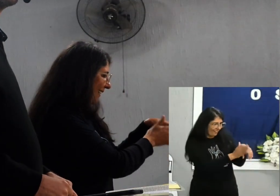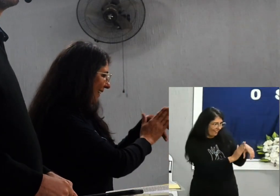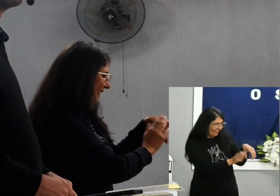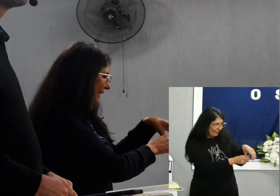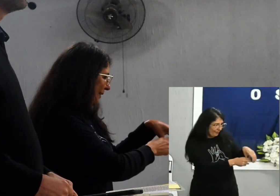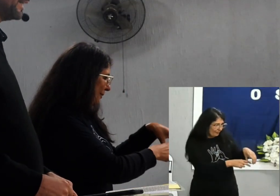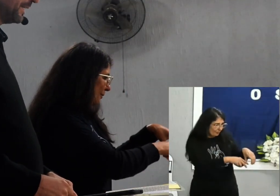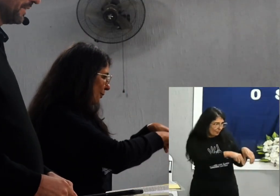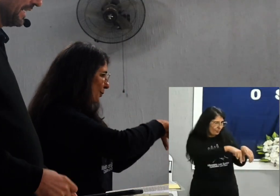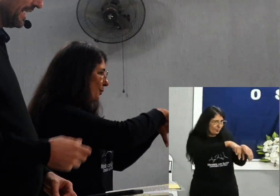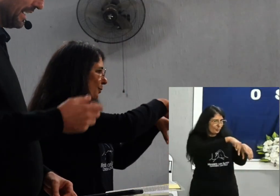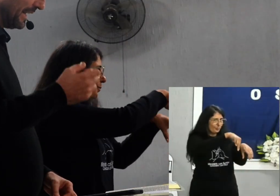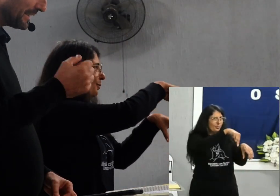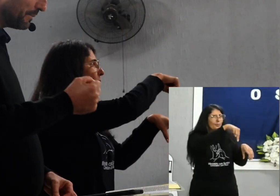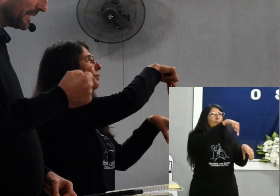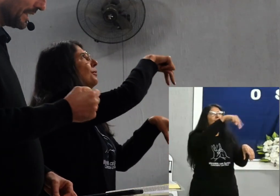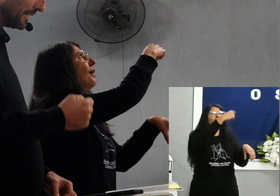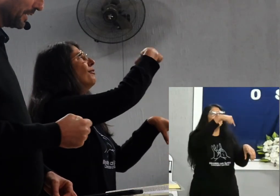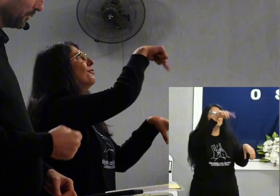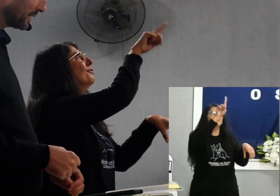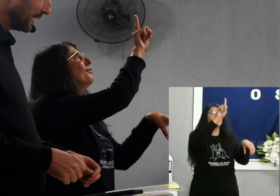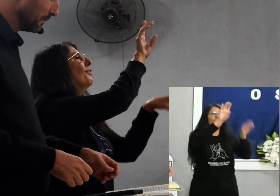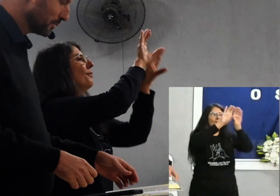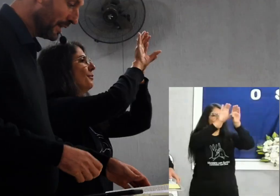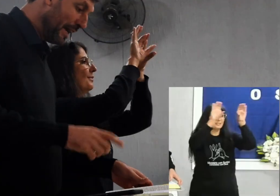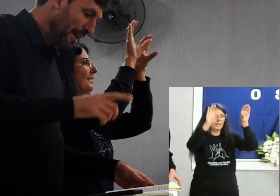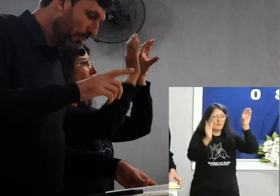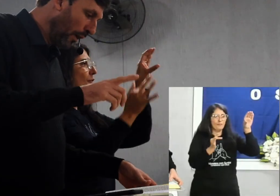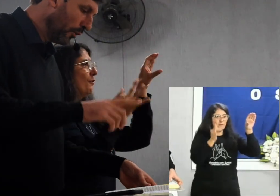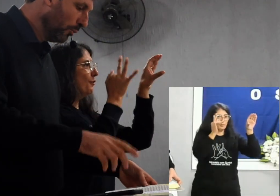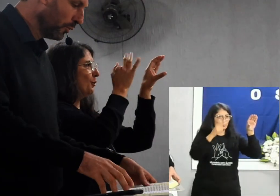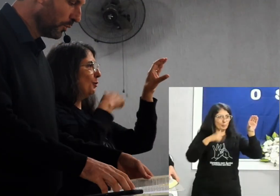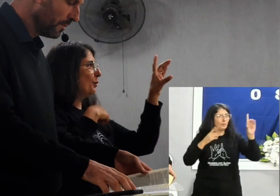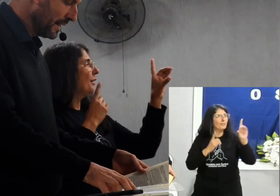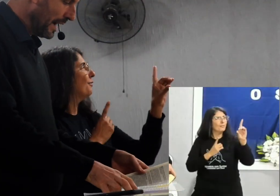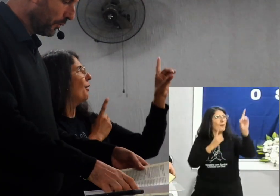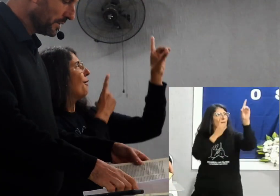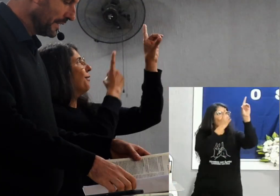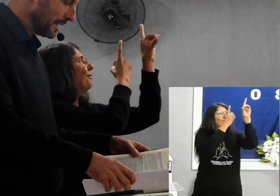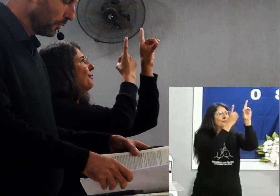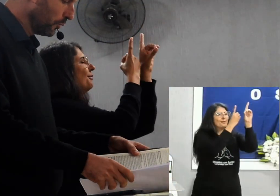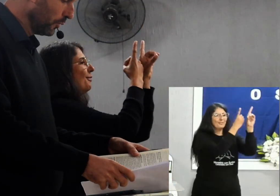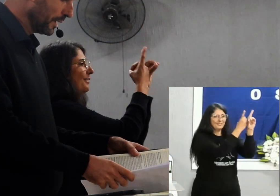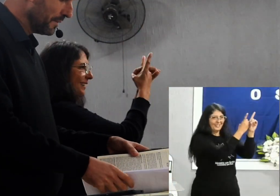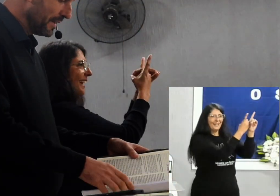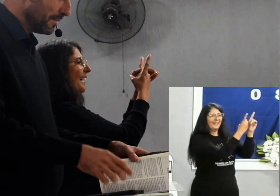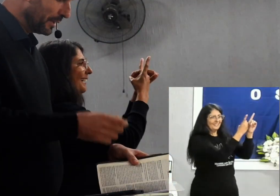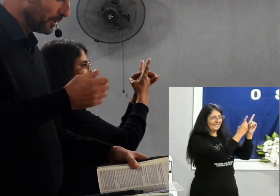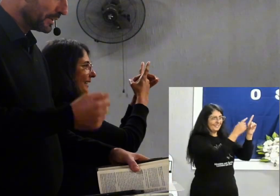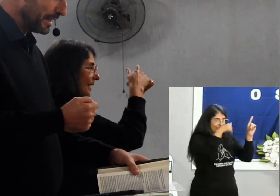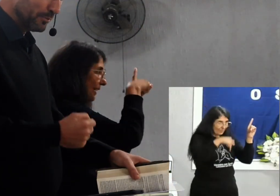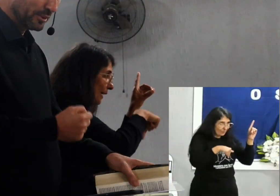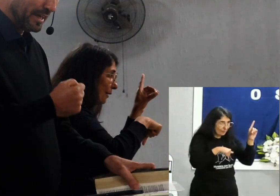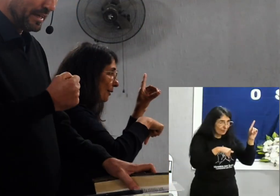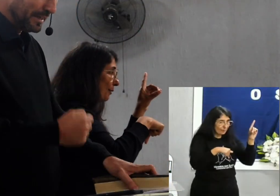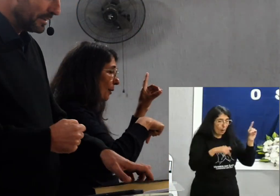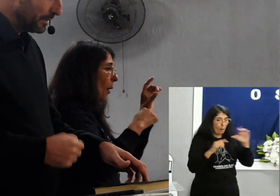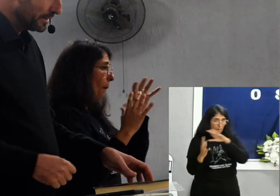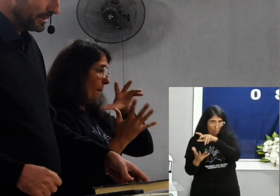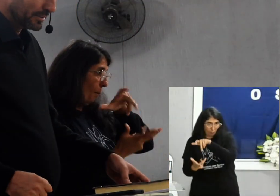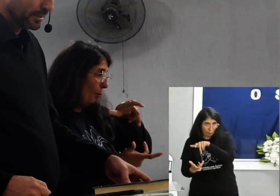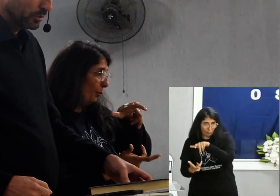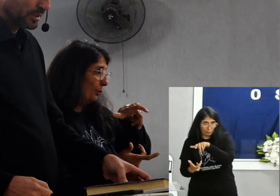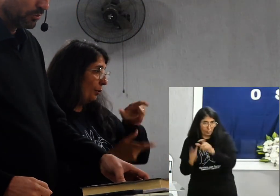nos encontraremos com ele. É nessa mensagem que nós cremos, embora o mundo a considere loucura, mas nós cremos que é